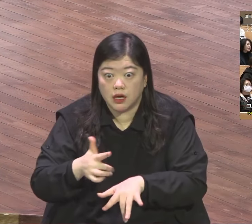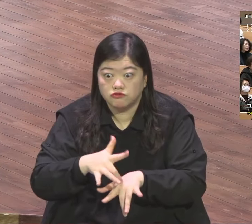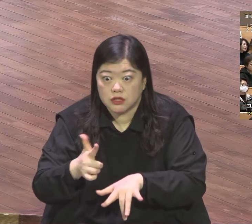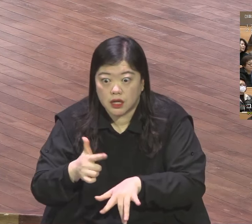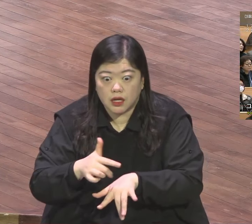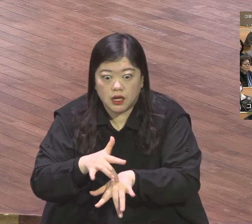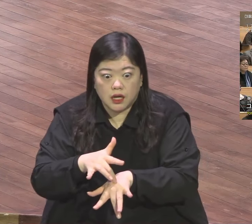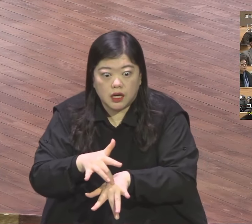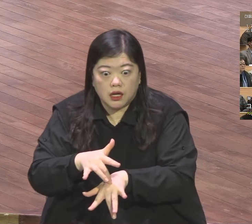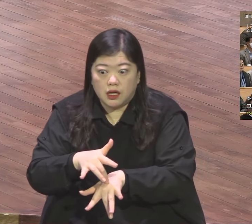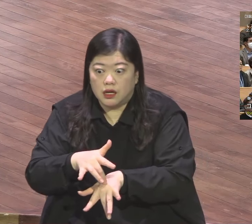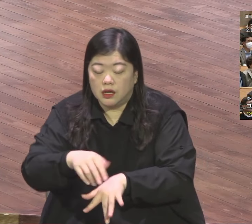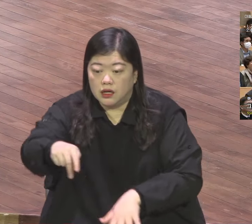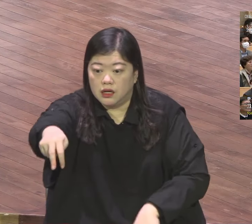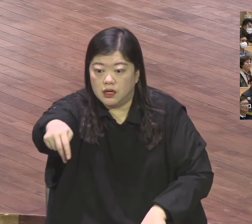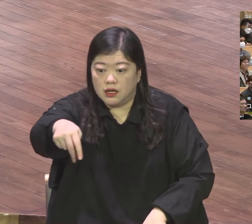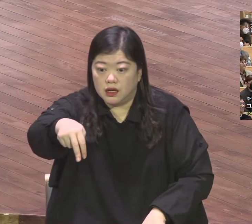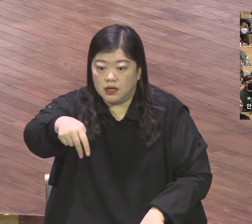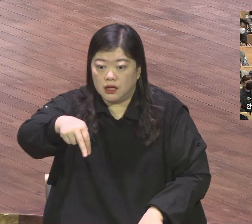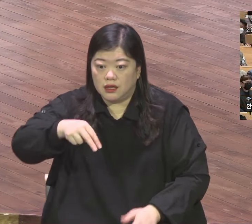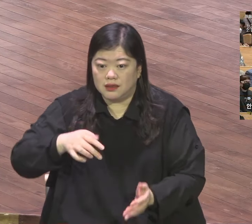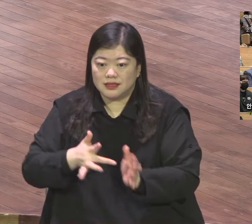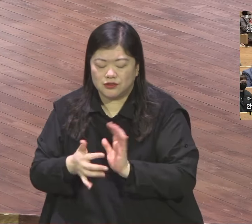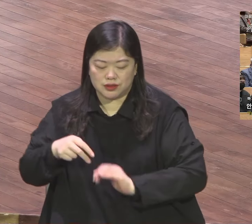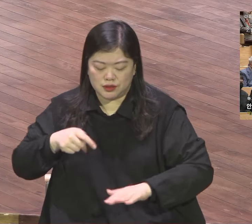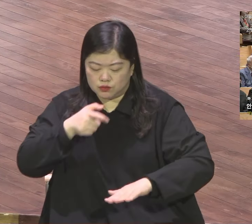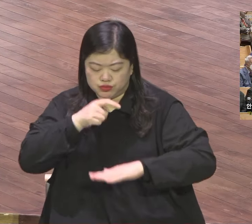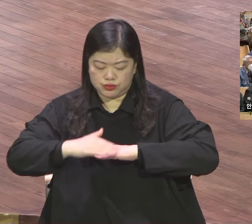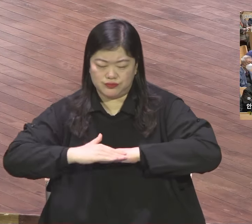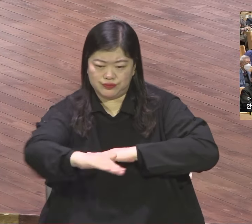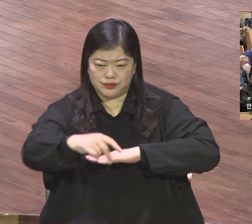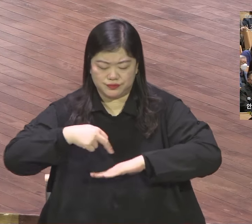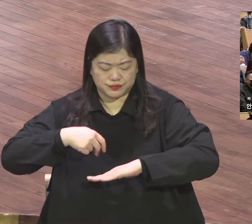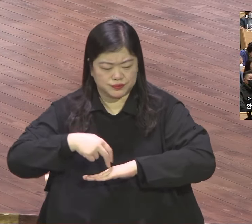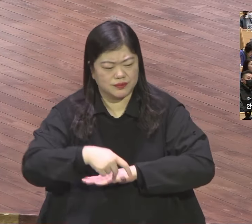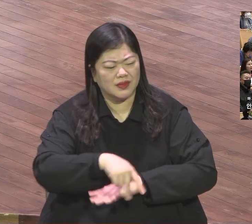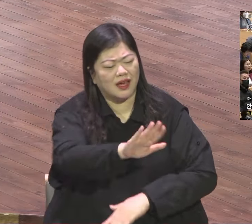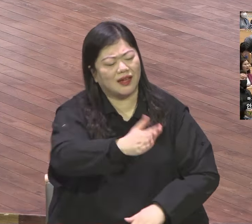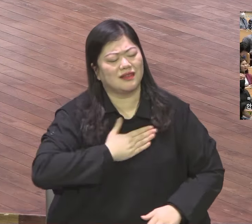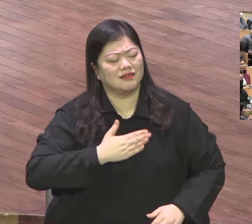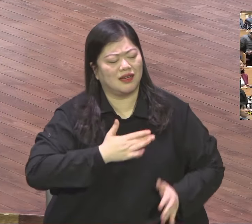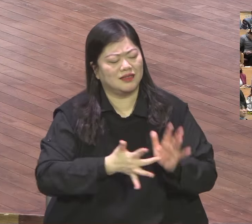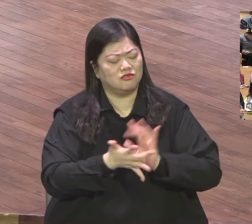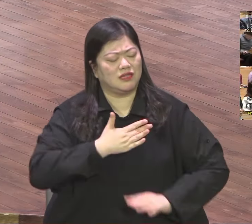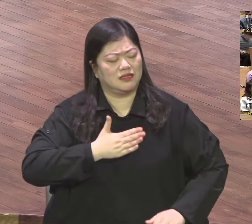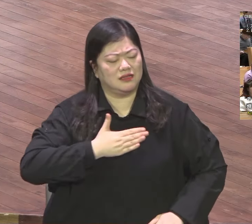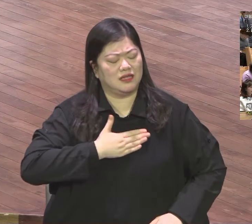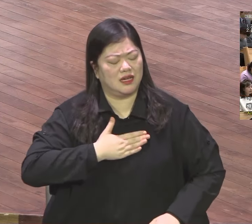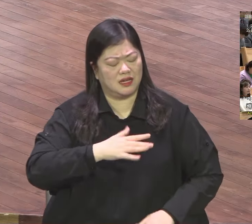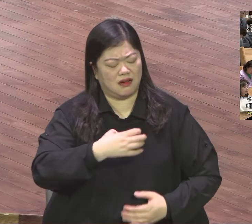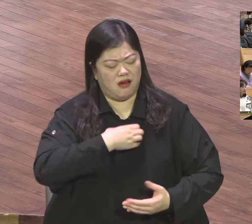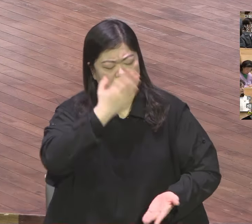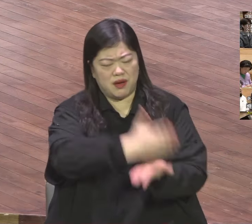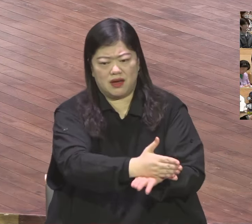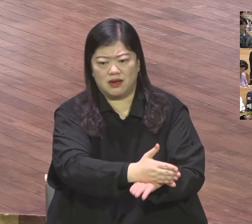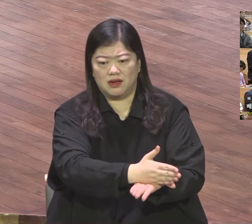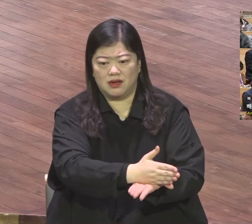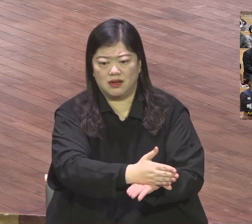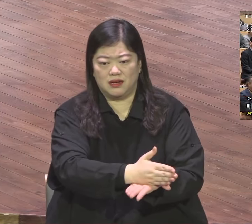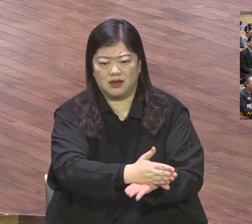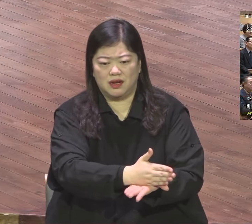이에 예수께서 곧 그들에게 말씀하여 이르시되 안심하라 내니 두려워하지 말라 하시고 배에